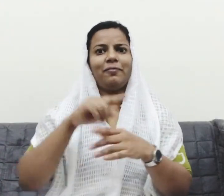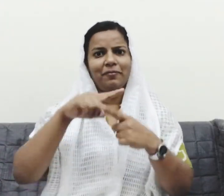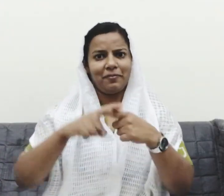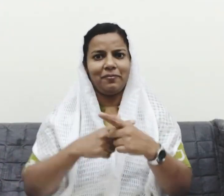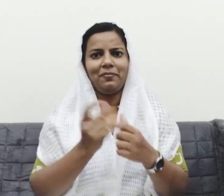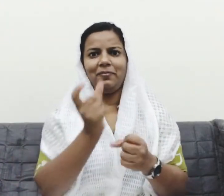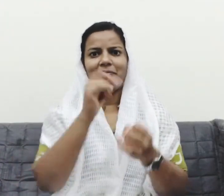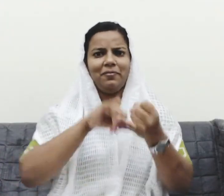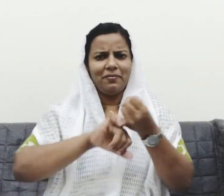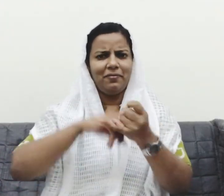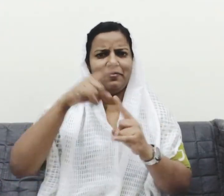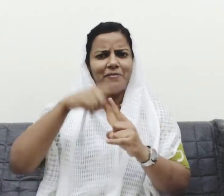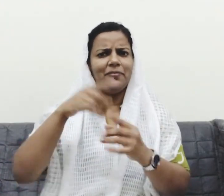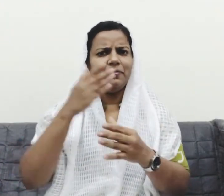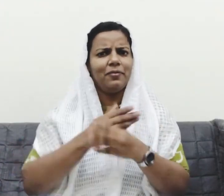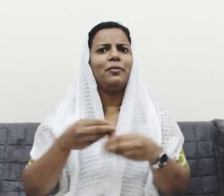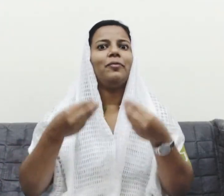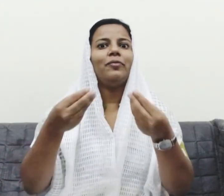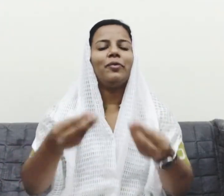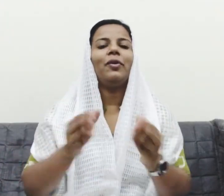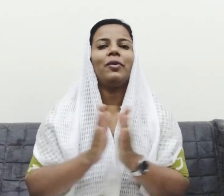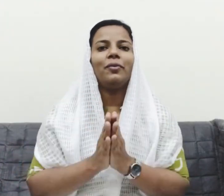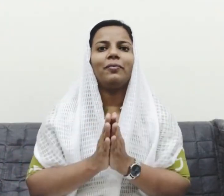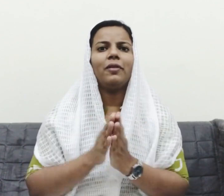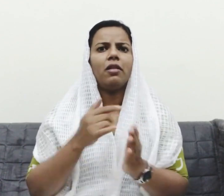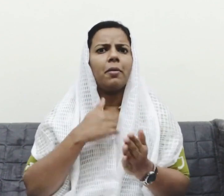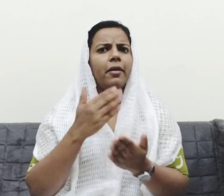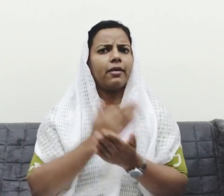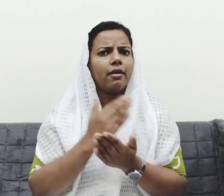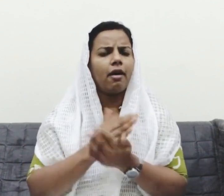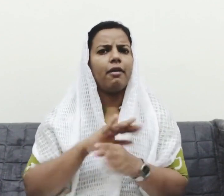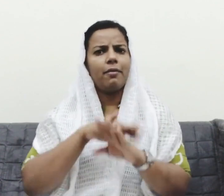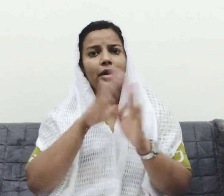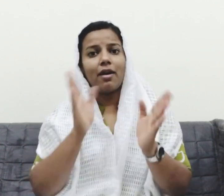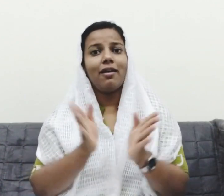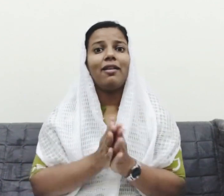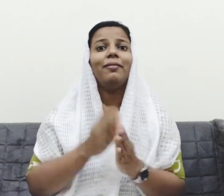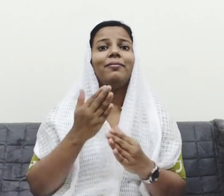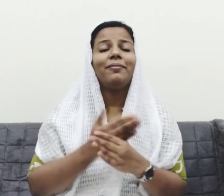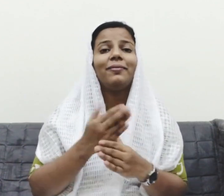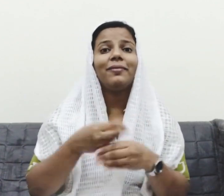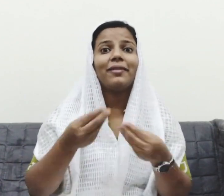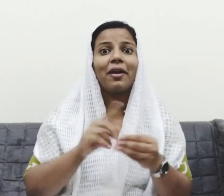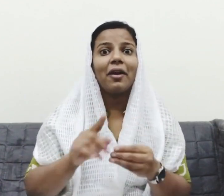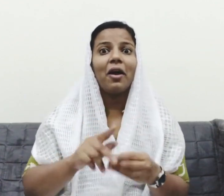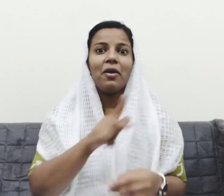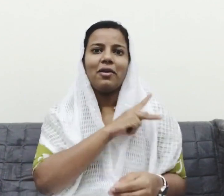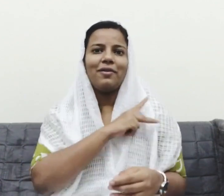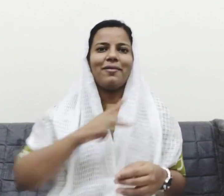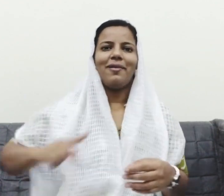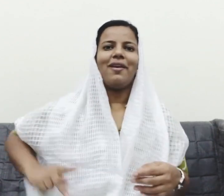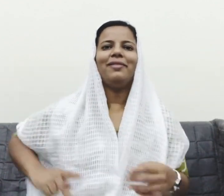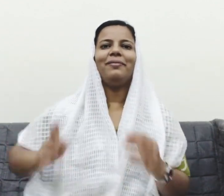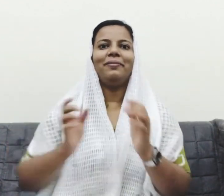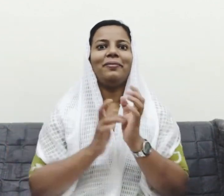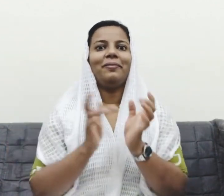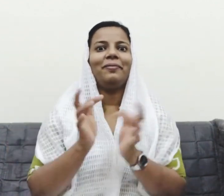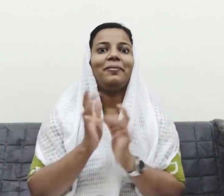വിധിച്ചുകൊണ്ട് സിംഹാസനത്തിലിരിക്കുന്നു. അതെ പ്രിയപ്പെട്ടവരെ, നമ്മുടെ കാര്യം വ്യവഹാരവും ഒക്കെ നടത്തി തരുന്ന അമ്മ രാജാതിരാജാവായ കർത്താവിന്,